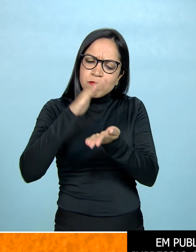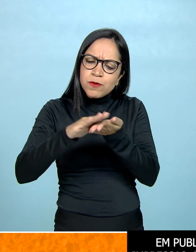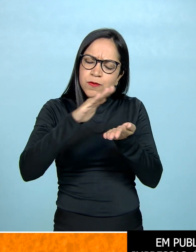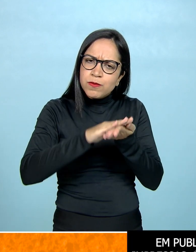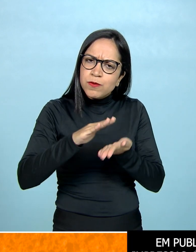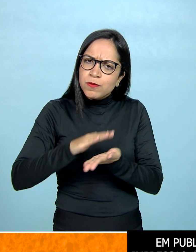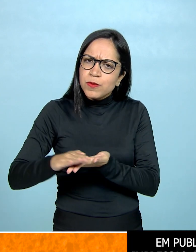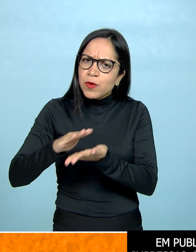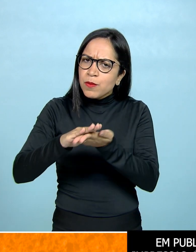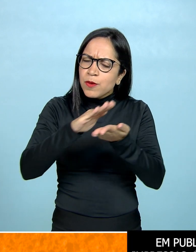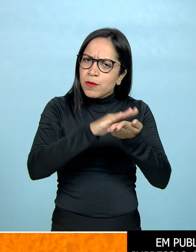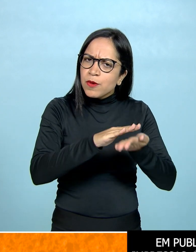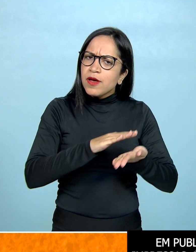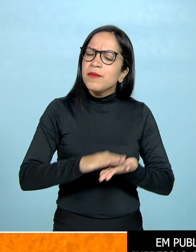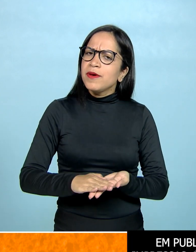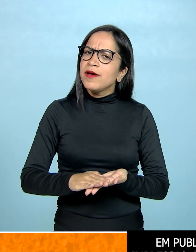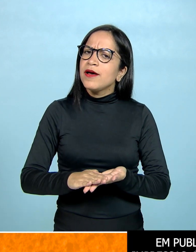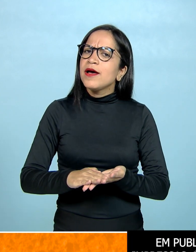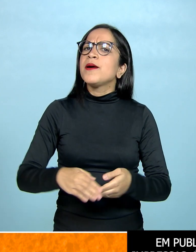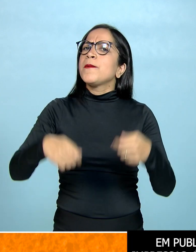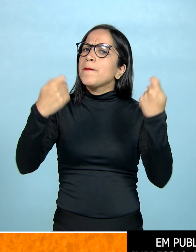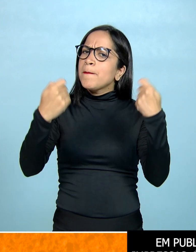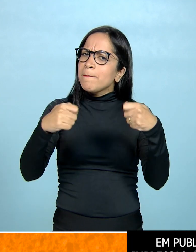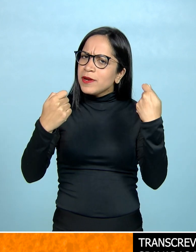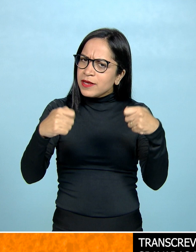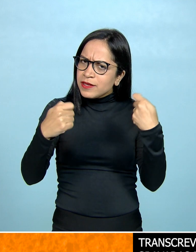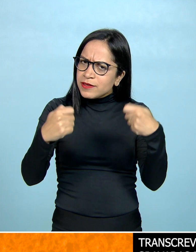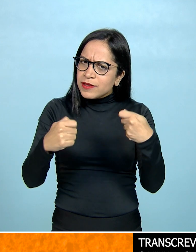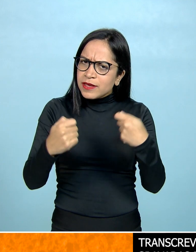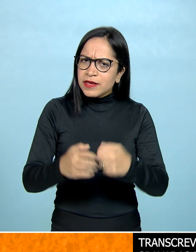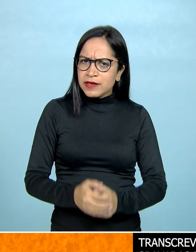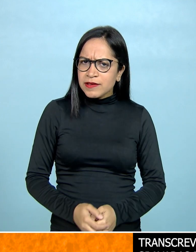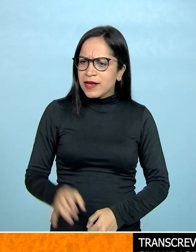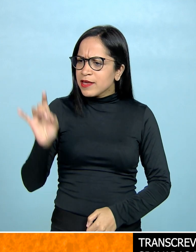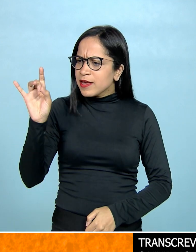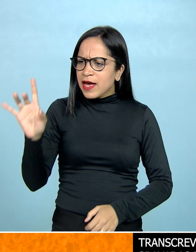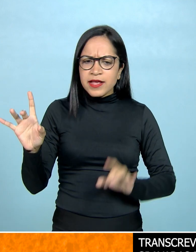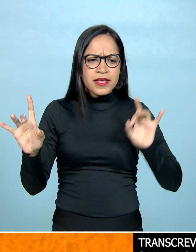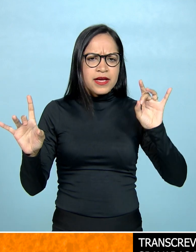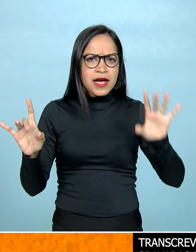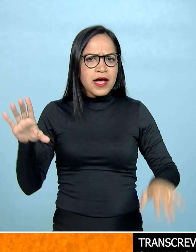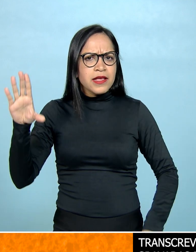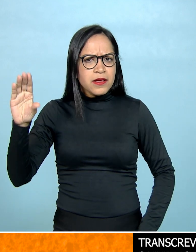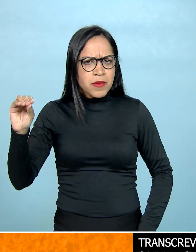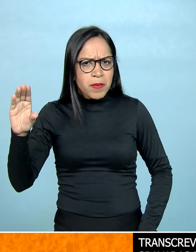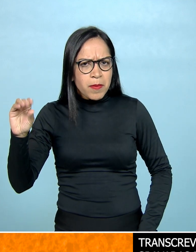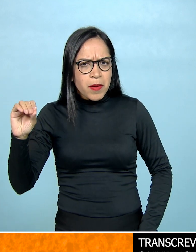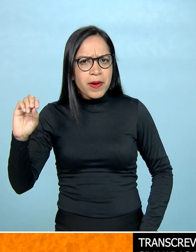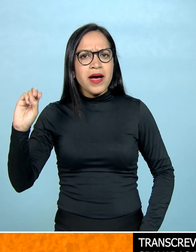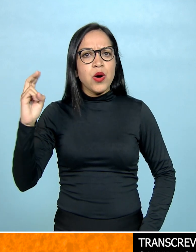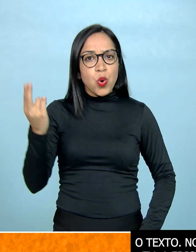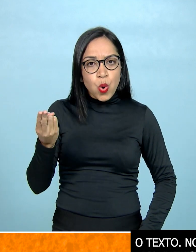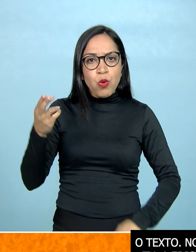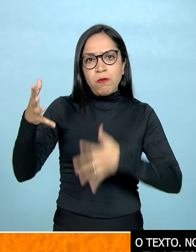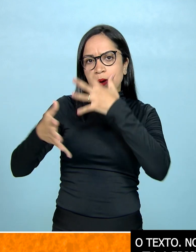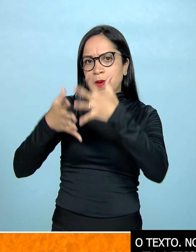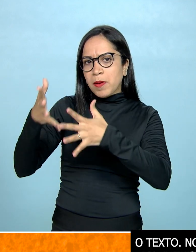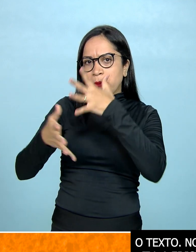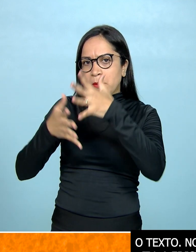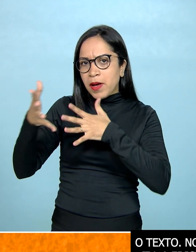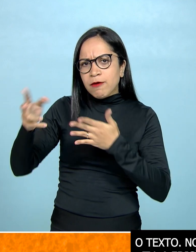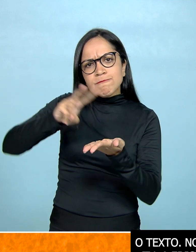Em publicações impressas, é necessário transcrever as falas gravadas para editar